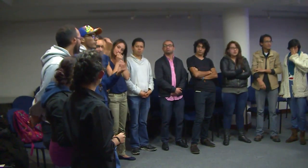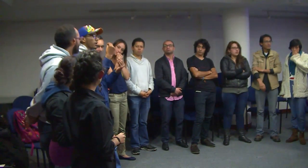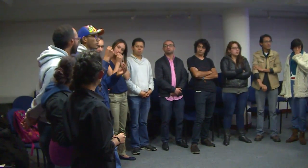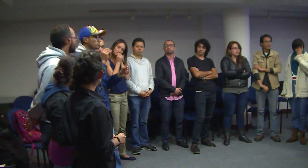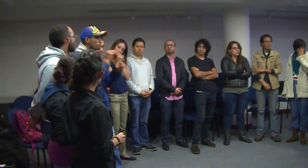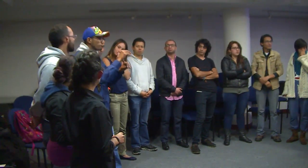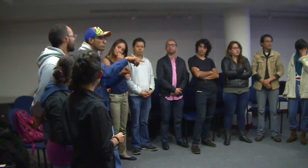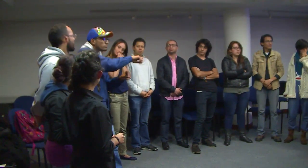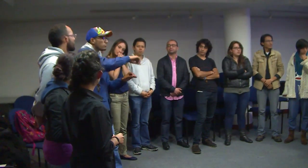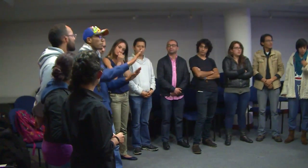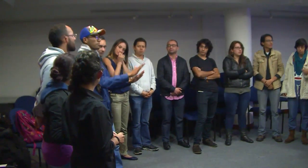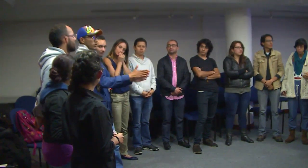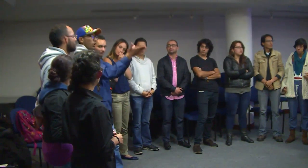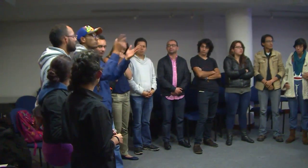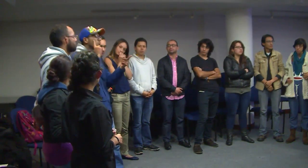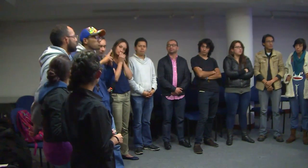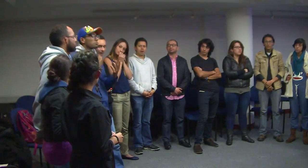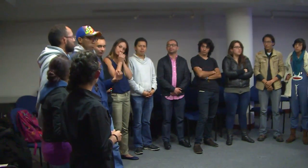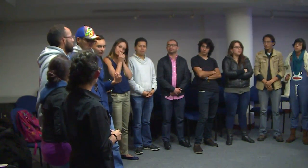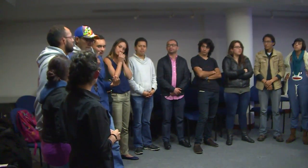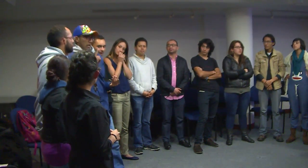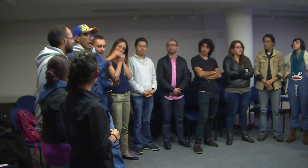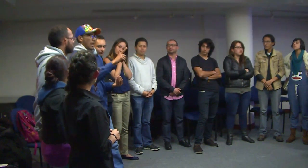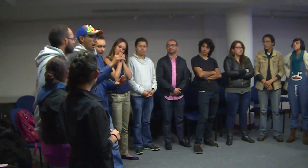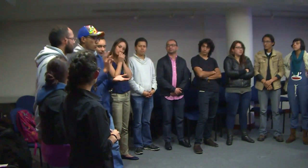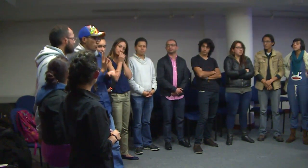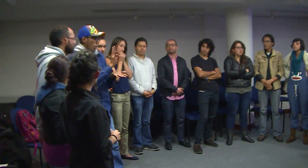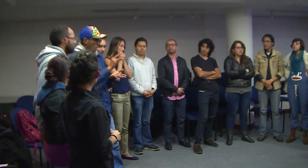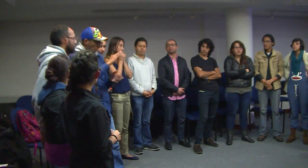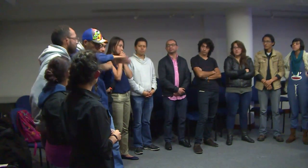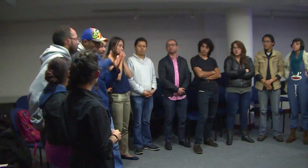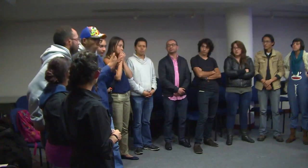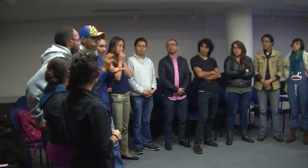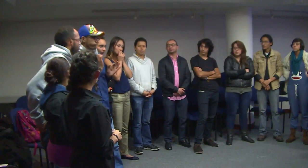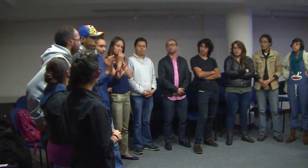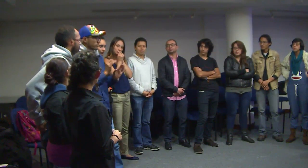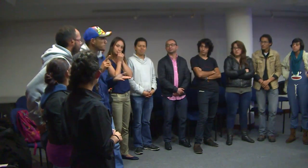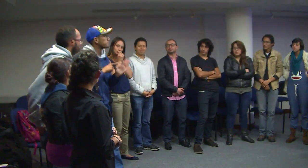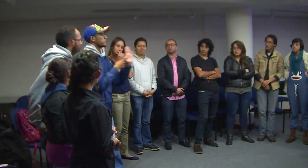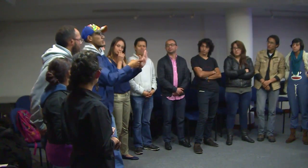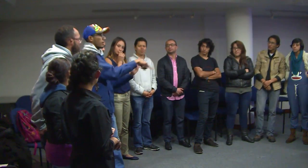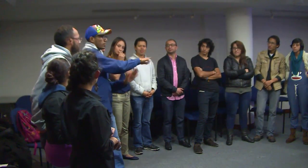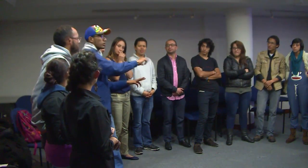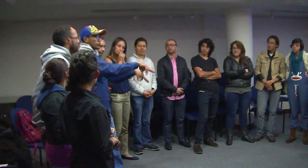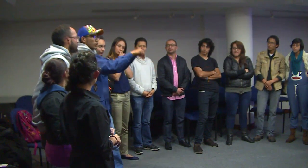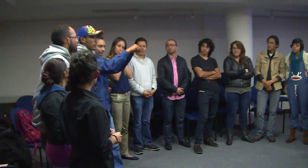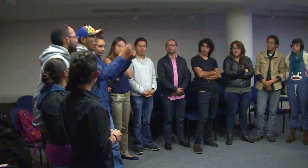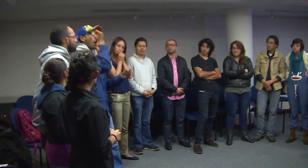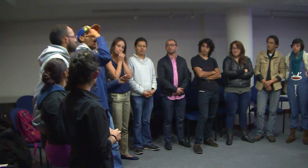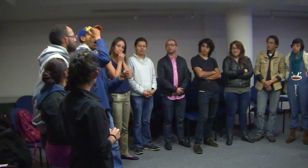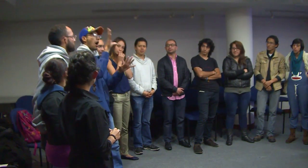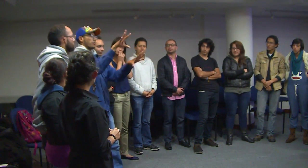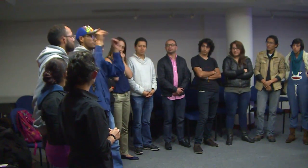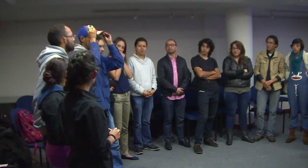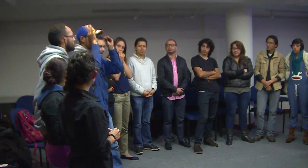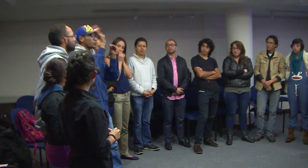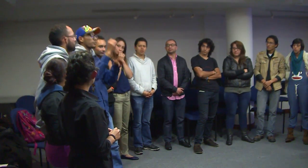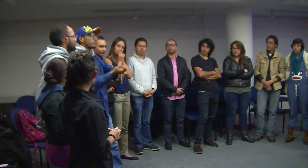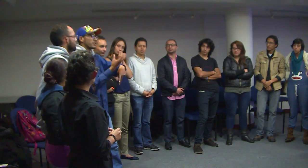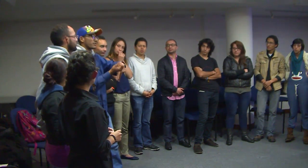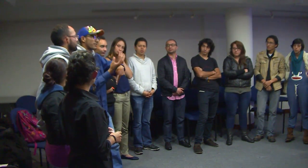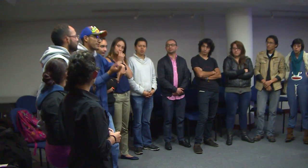Soy maestro porque sueño con formar para mejorar, para ser un líder, un modelo para la sociedad,